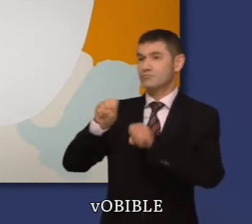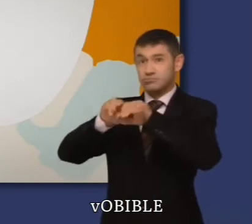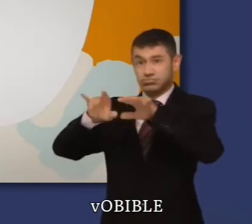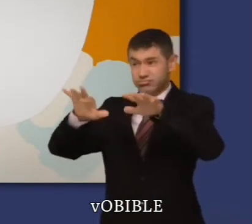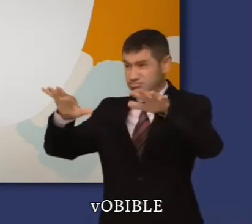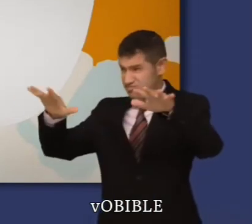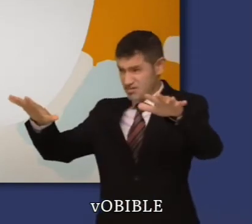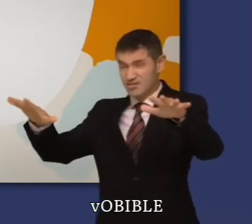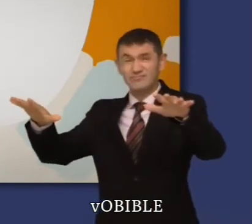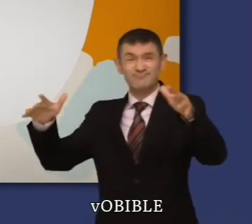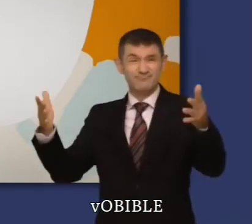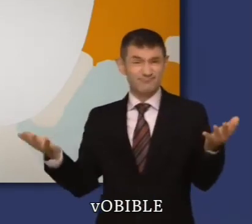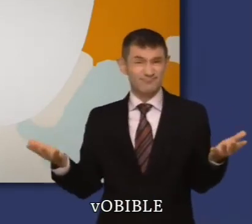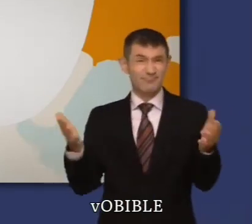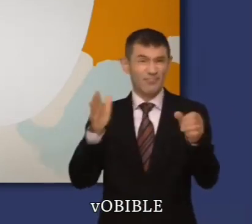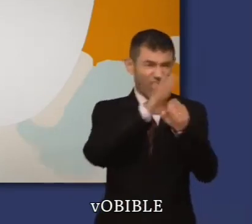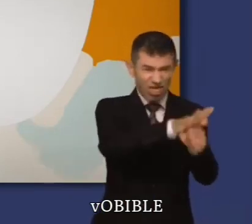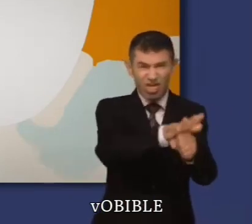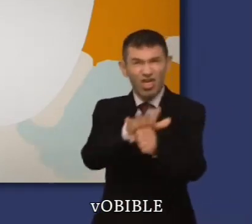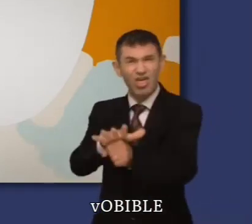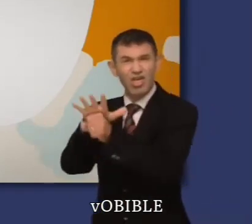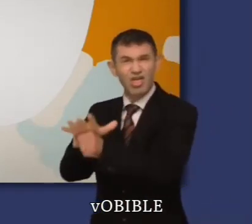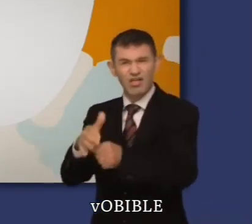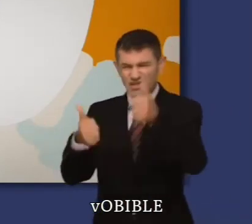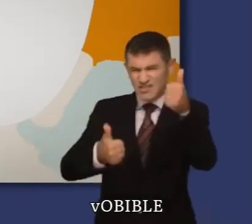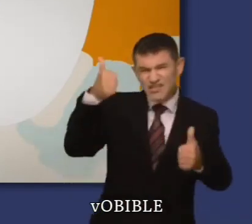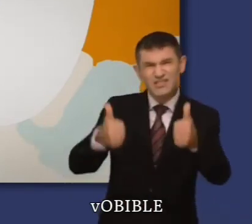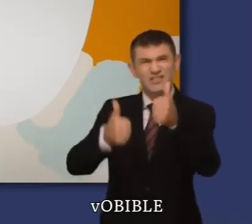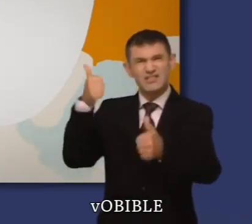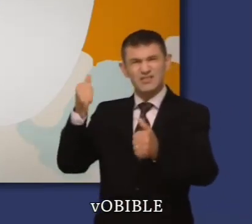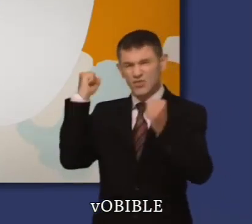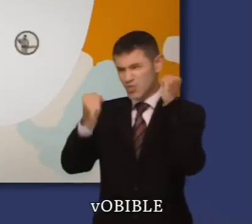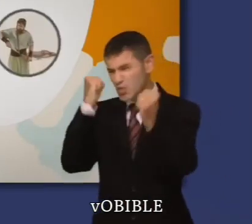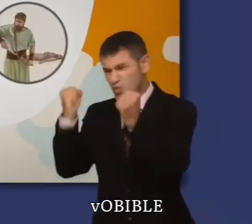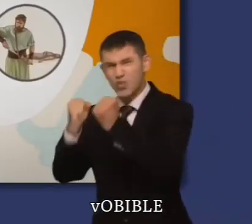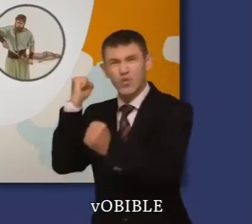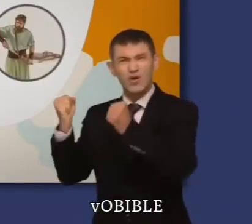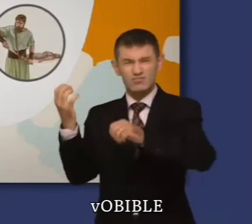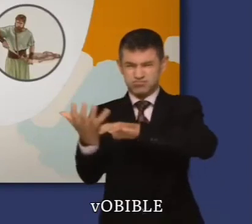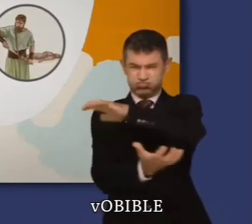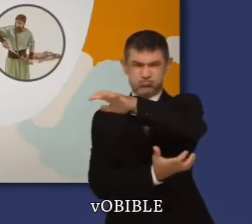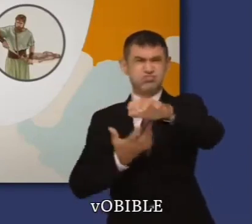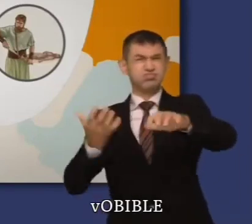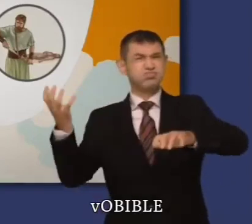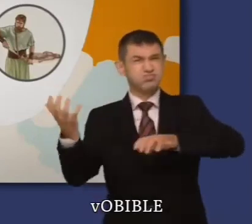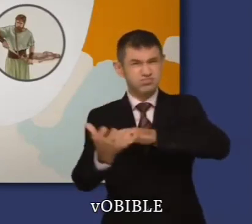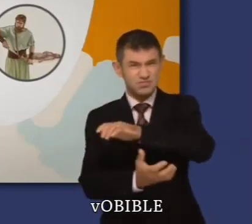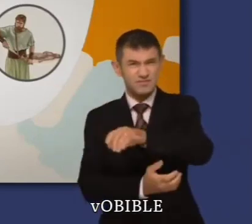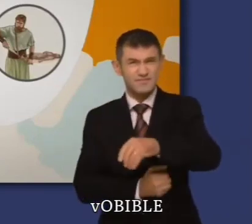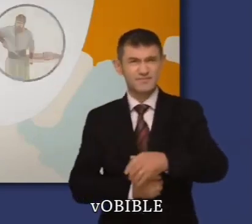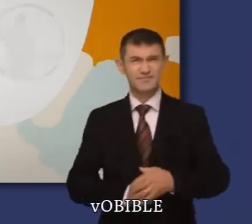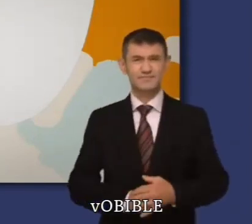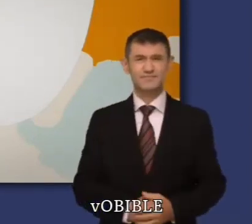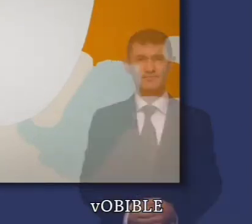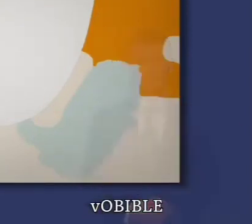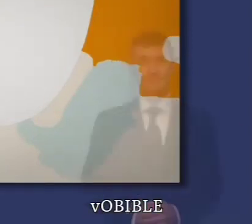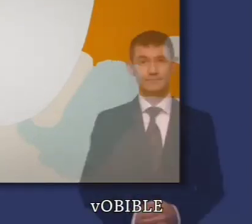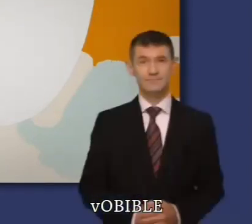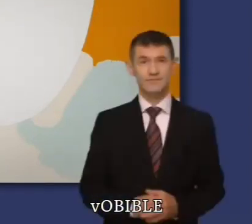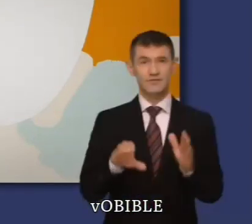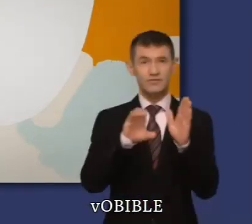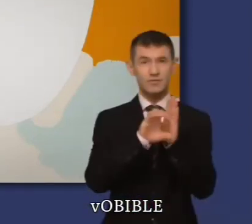étrangères. Petit à petit, ces femmes païennes influencent son cœur pour qu'il serve d'autres dieux, comme Astarté